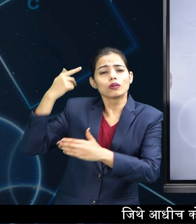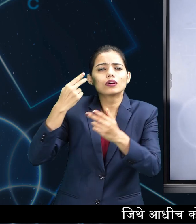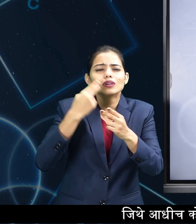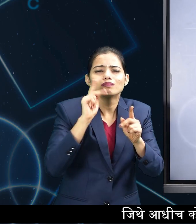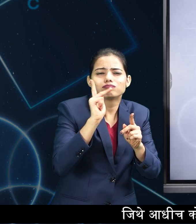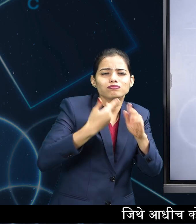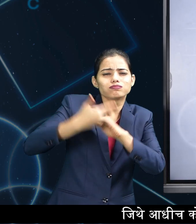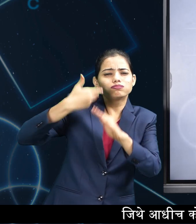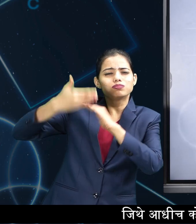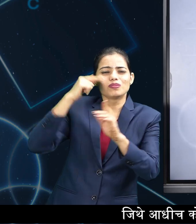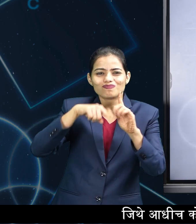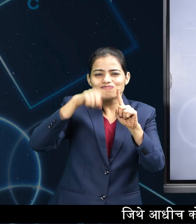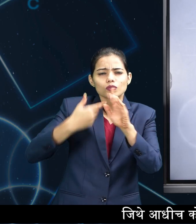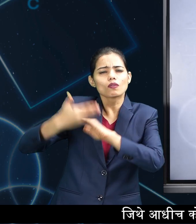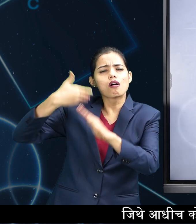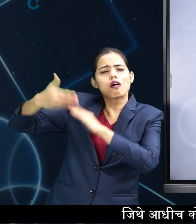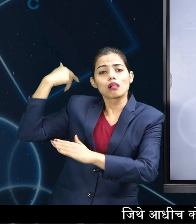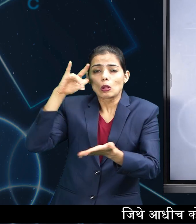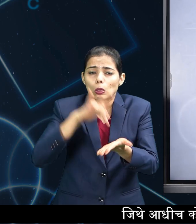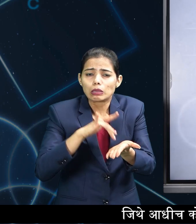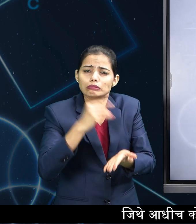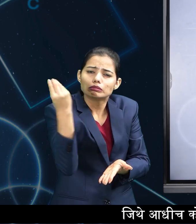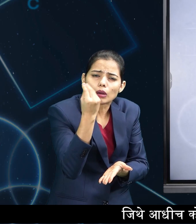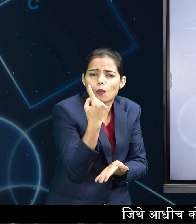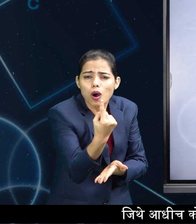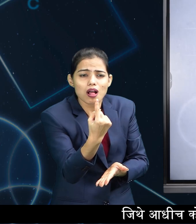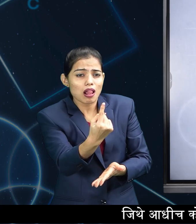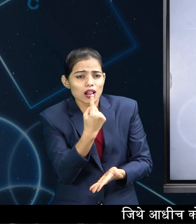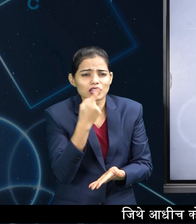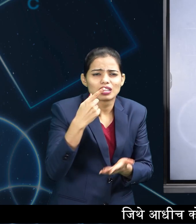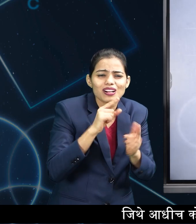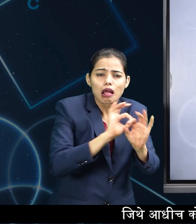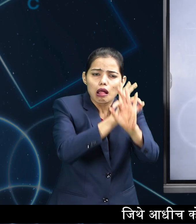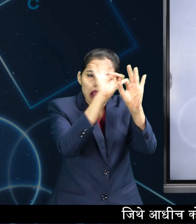जिथे आधीच कोणीतरी ती संकलित आणि संग्रहित केली असते.